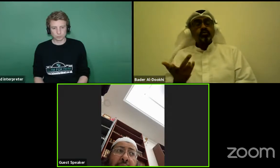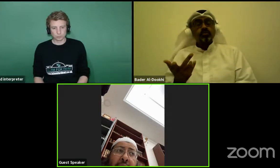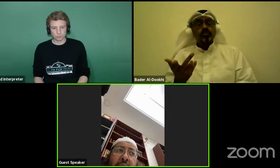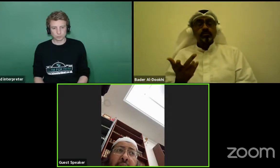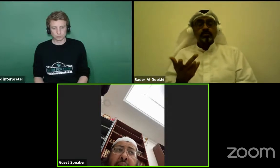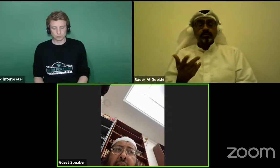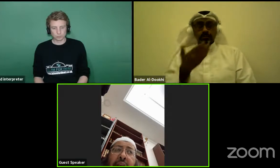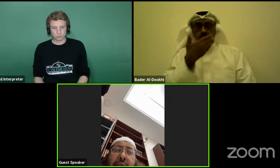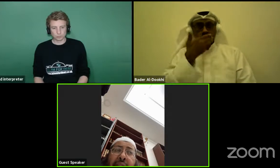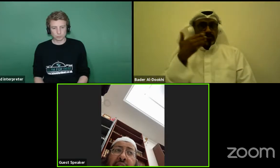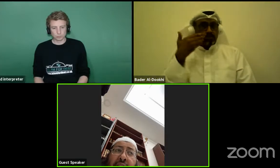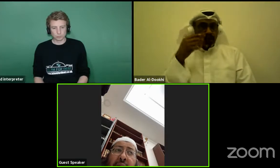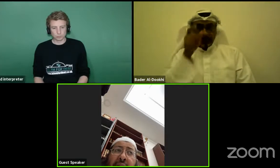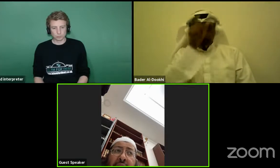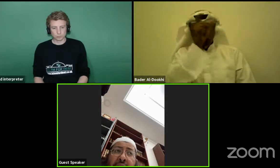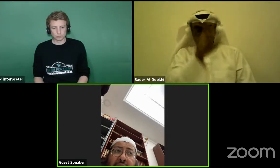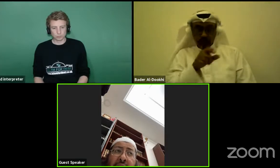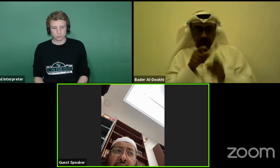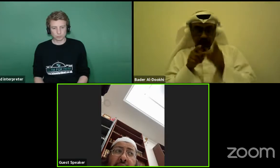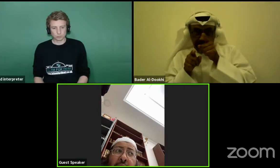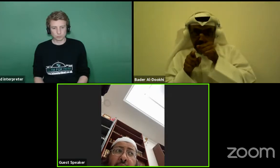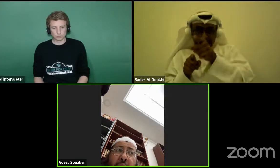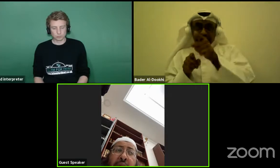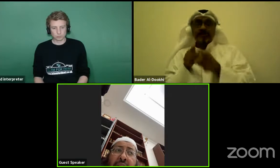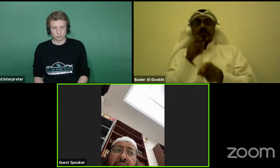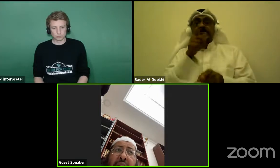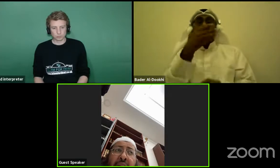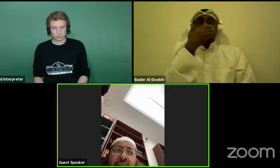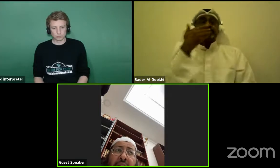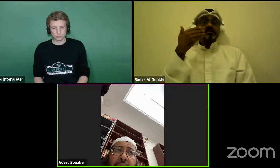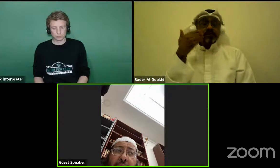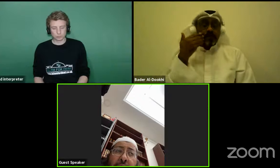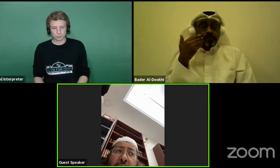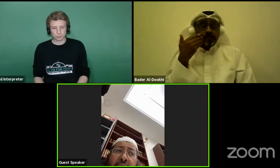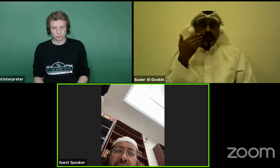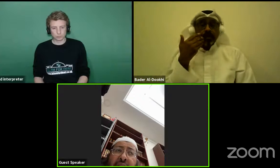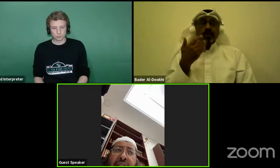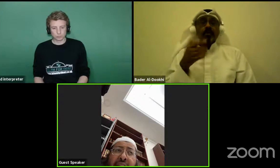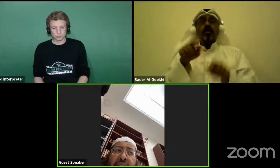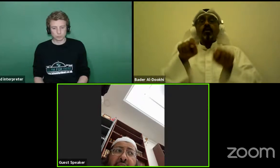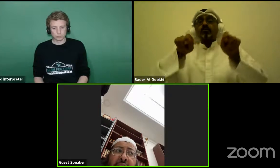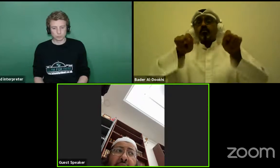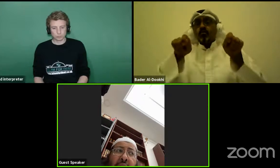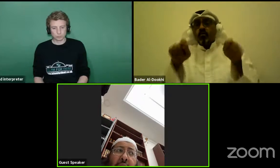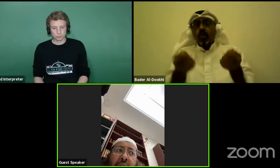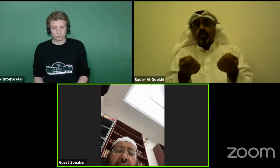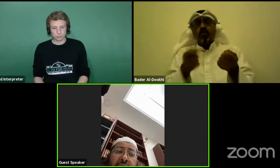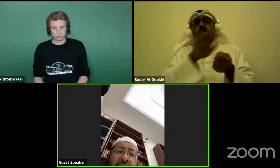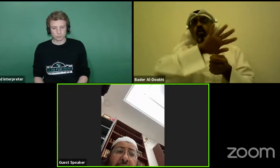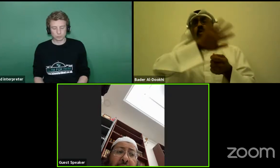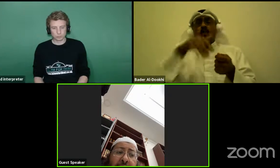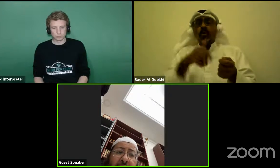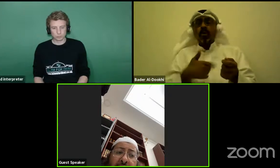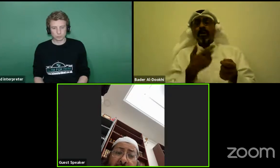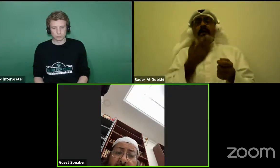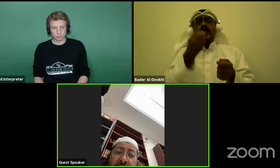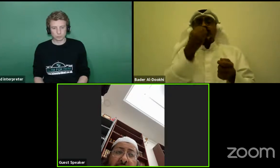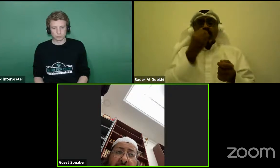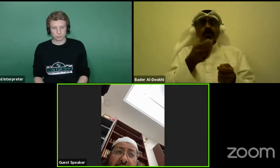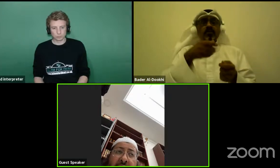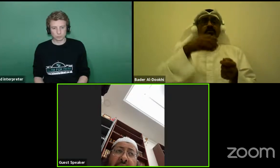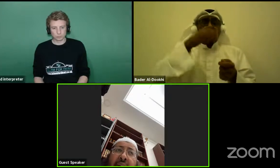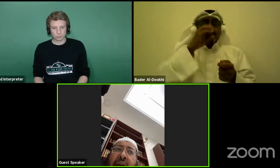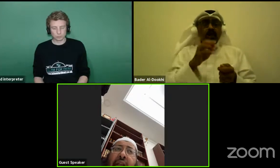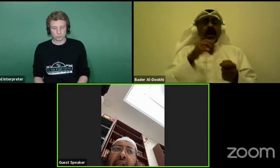الصائم، أنت بصيامك وامتناعك عن محبوبات نفسك وتقديم رضا